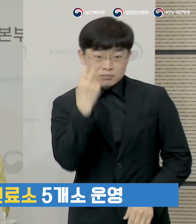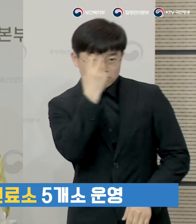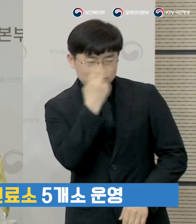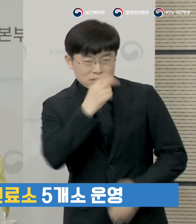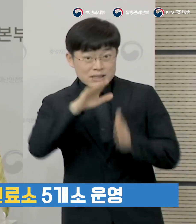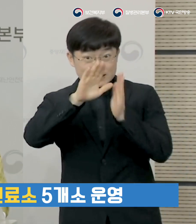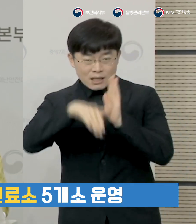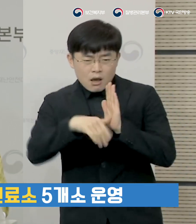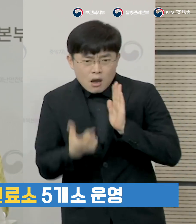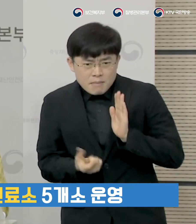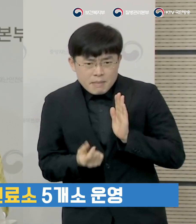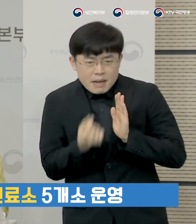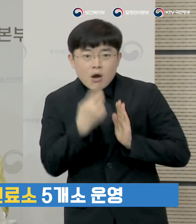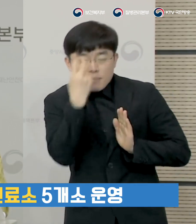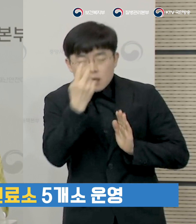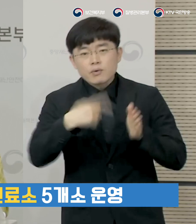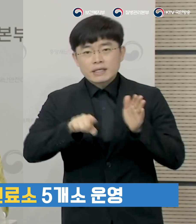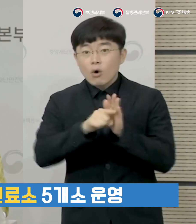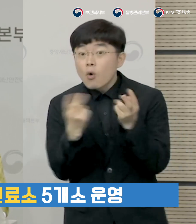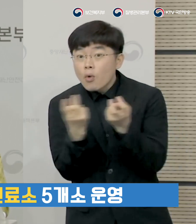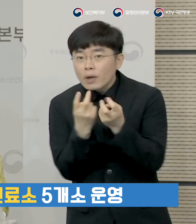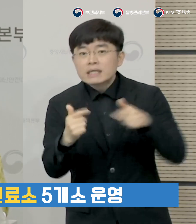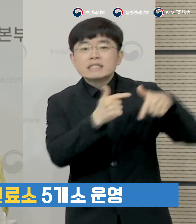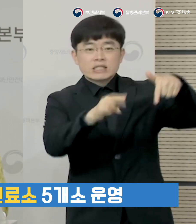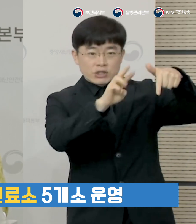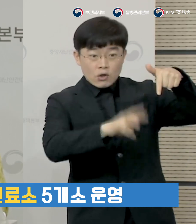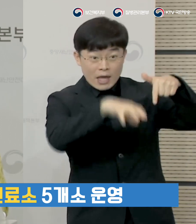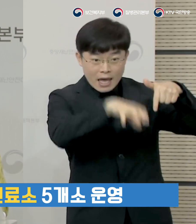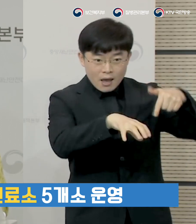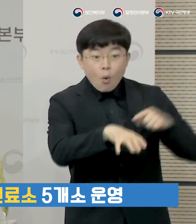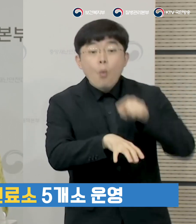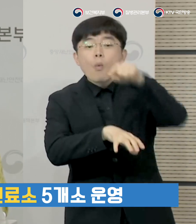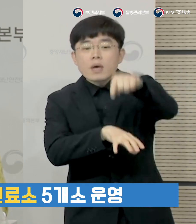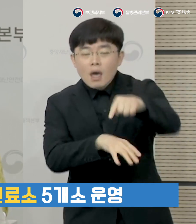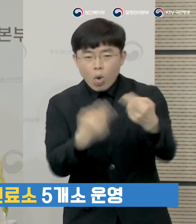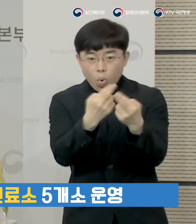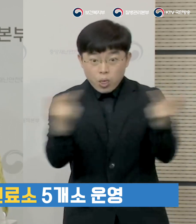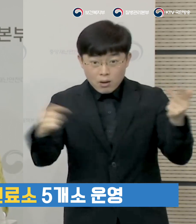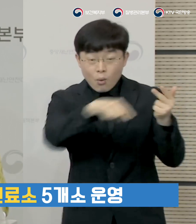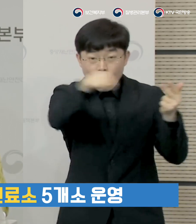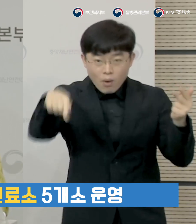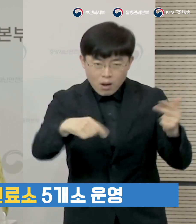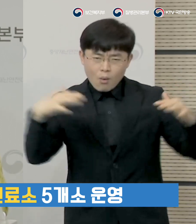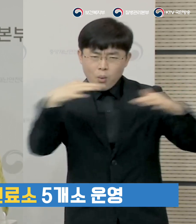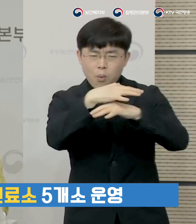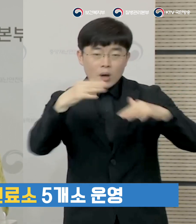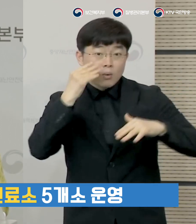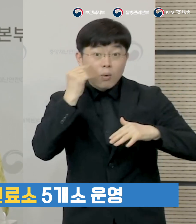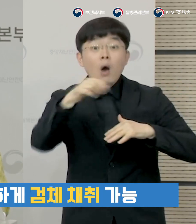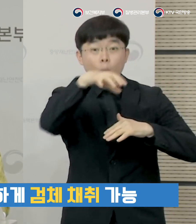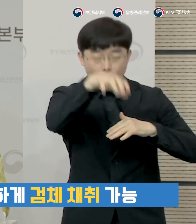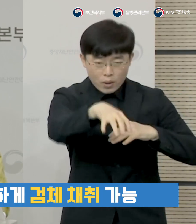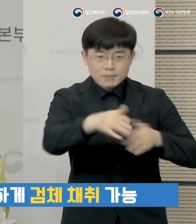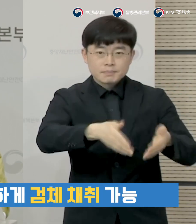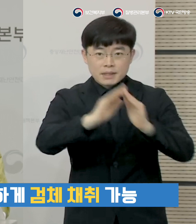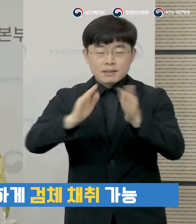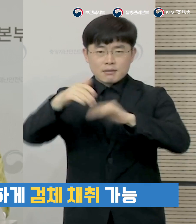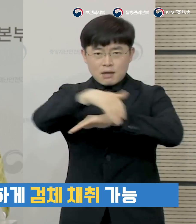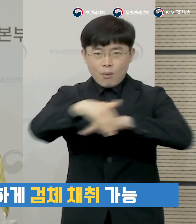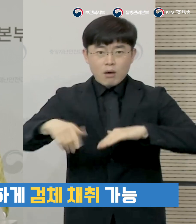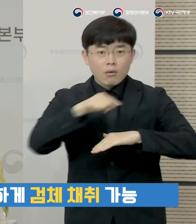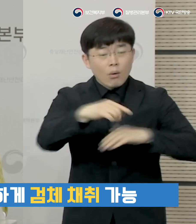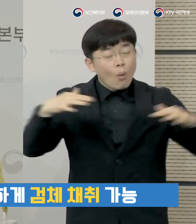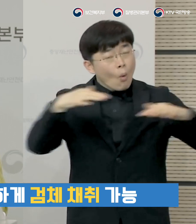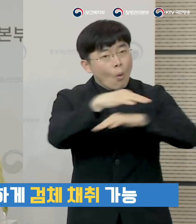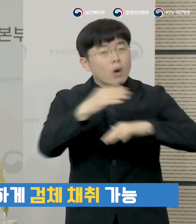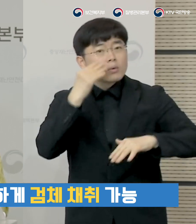단계에서 신속한 진단검사를 위해 인천공항 5개 공간에 개방형 선별진료소를 운영합니다. 바람이 많이 부는